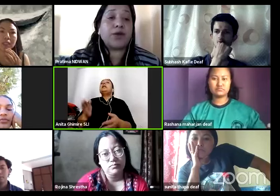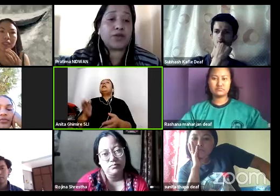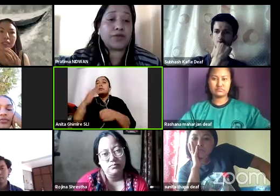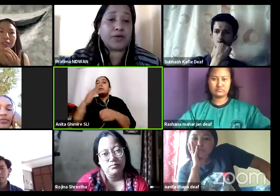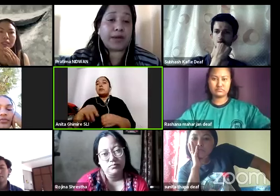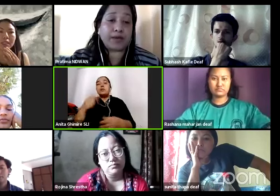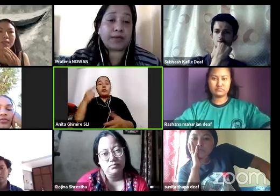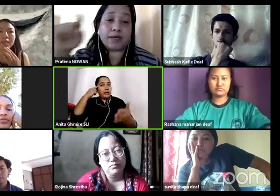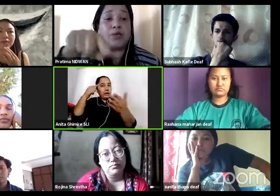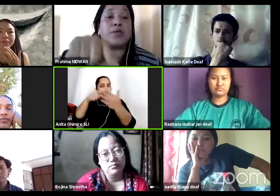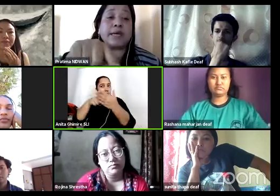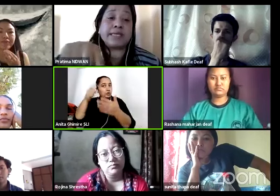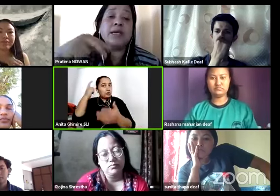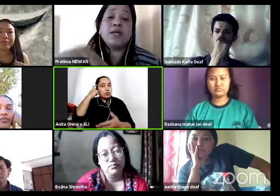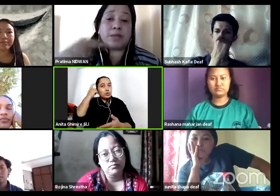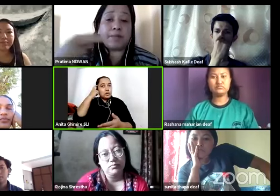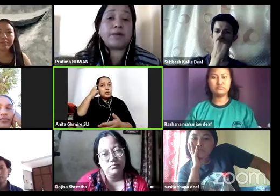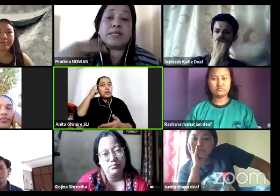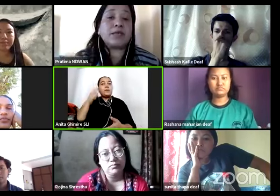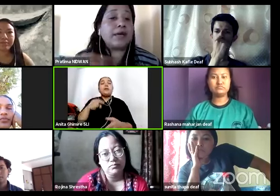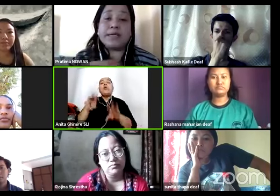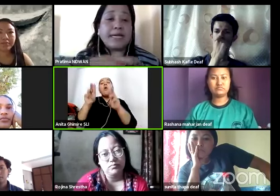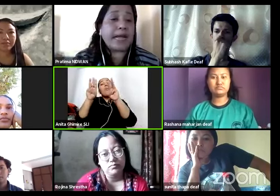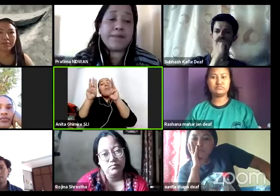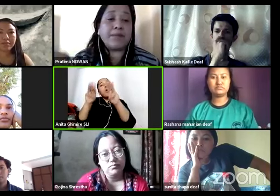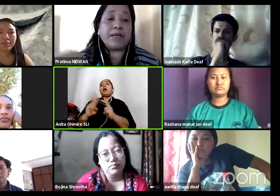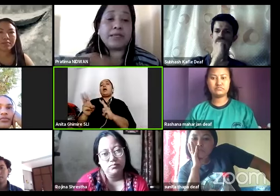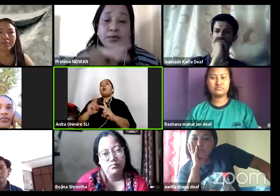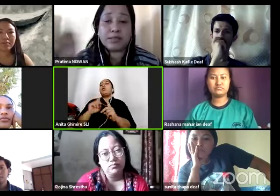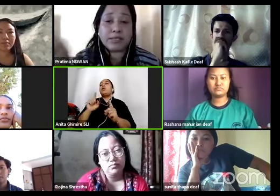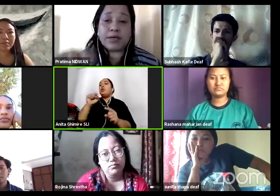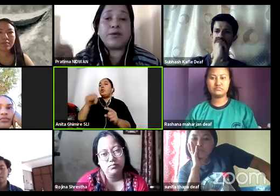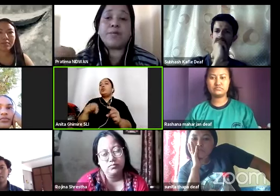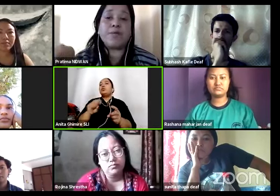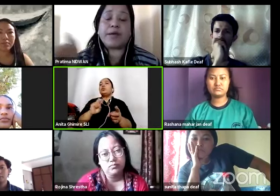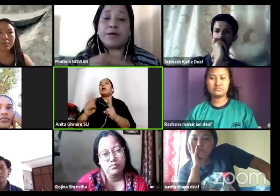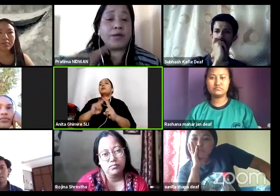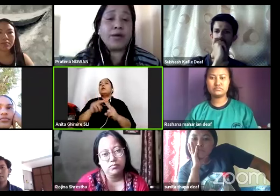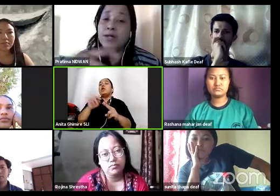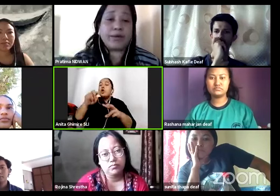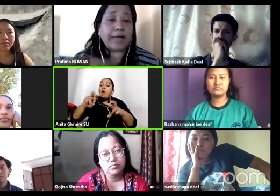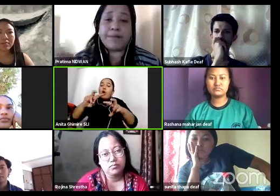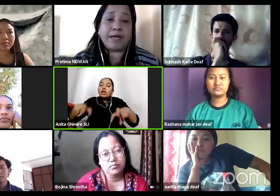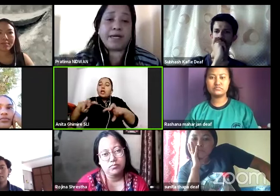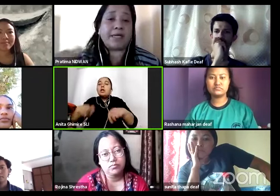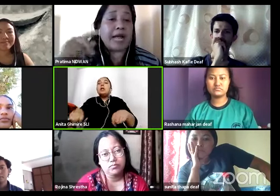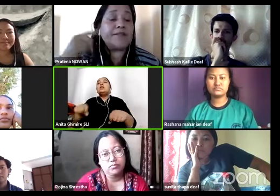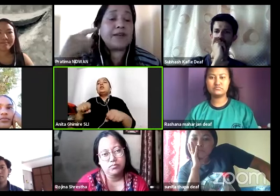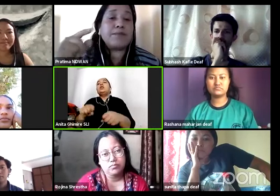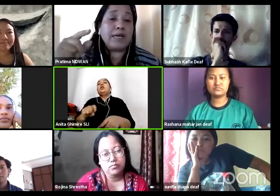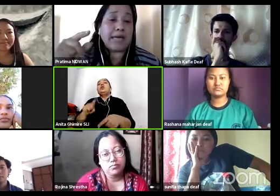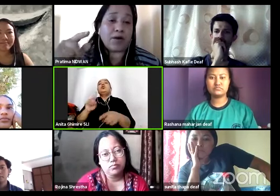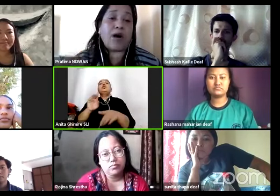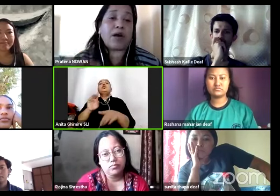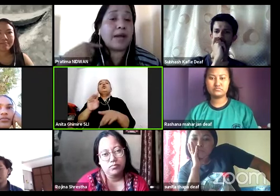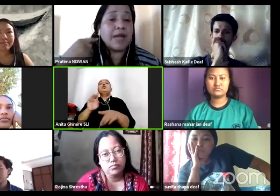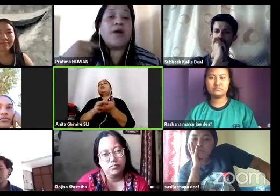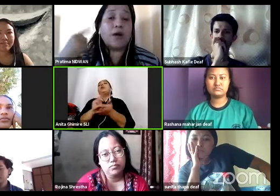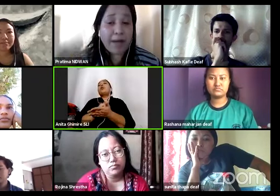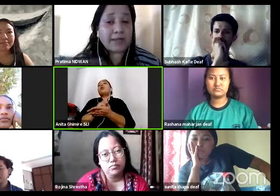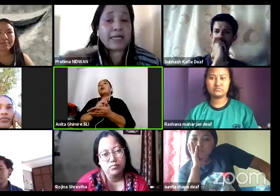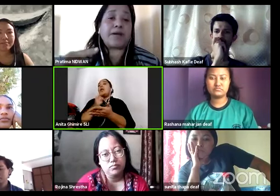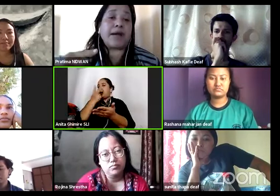एकदमै महत्त्वपूर्ण कुरा खोल्छ. र यो कुरा चाहिँ तपाईँहरूको स्टडीले चाहिँ कहीँ पनि, मैले त्यो स्टडीको रिपोर्ट हेरेको थियो त्यो कहीँ पनि हेरिँदैन. आदिवासी महिलाको